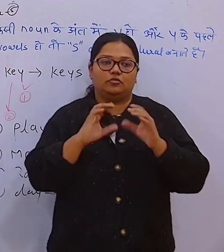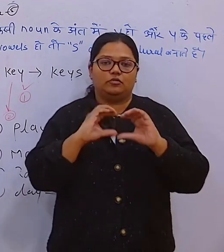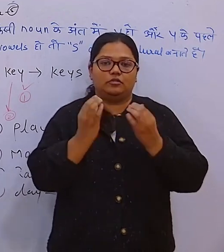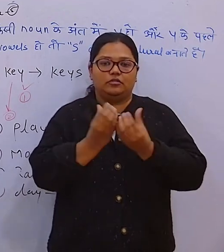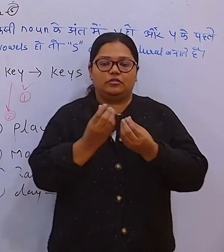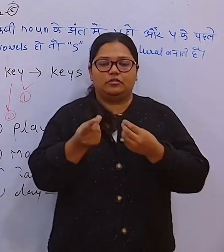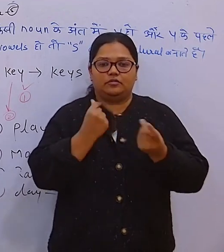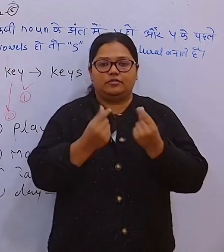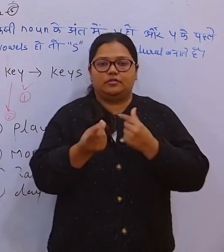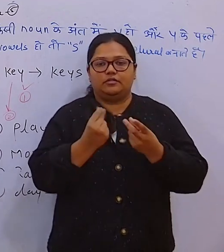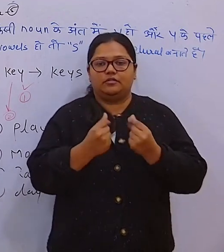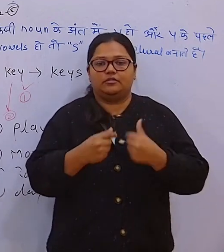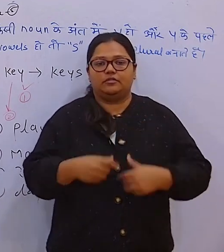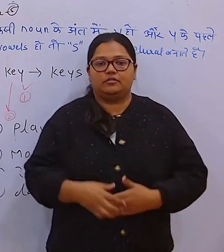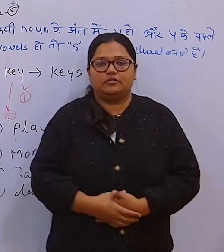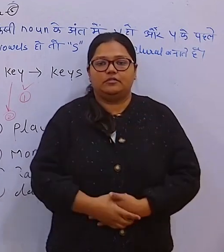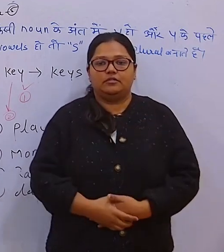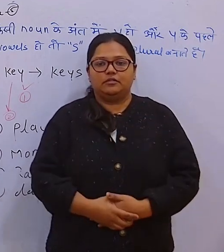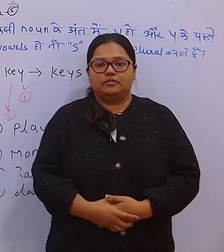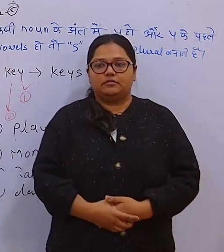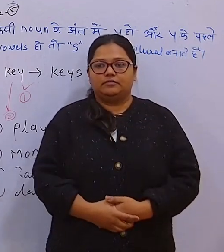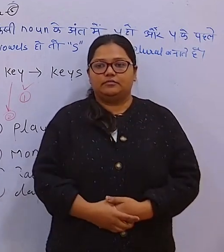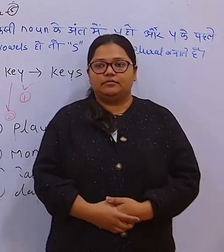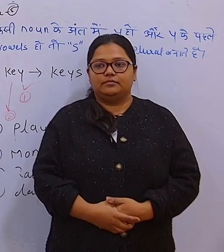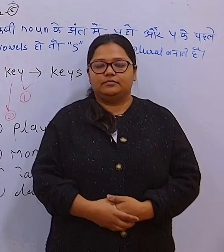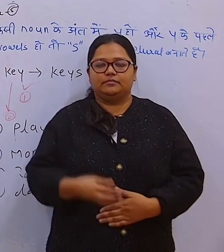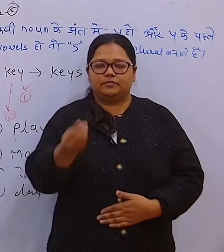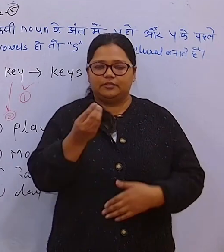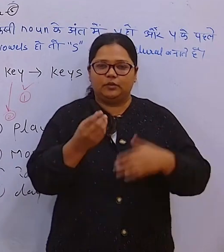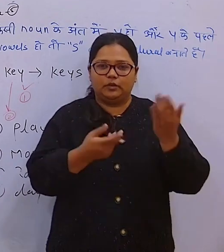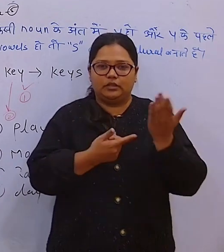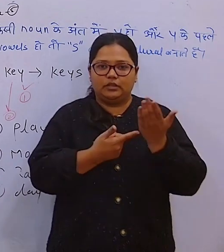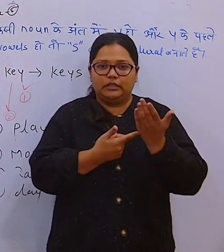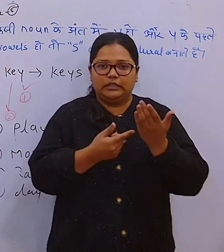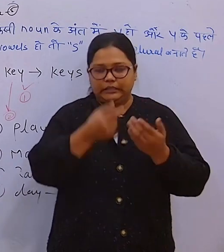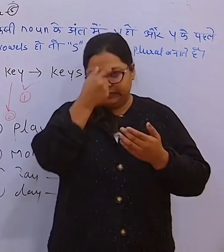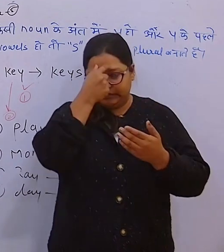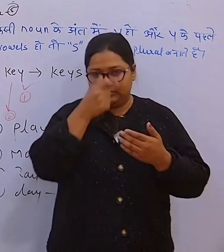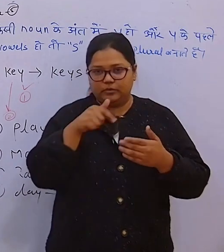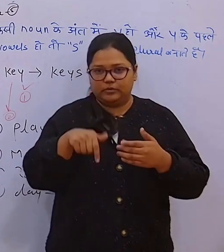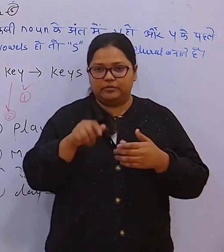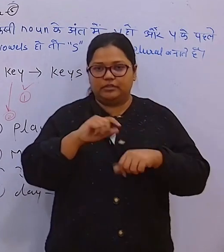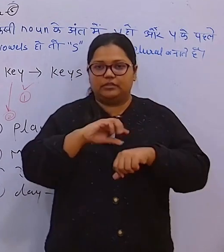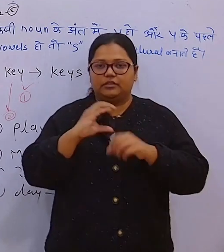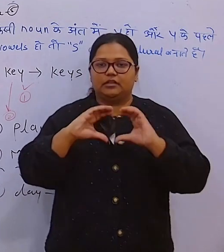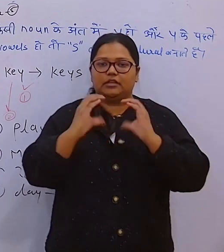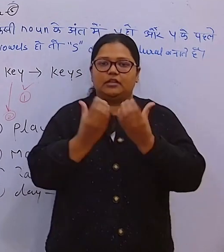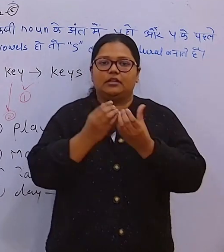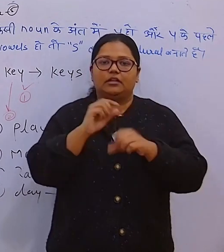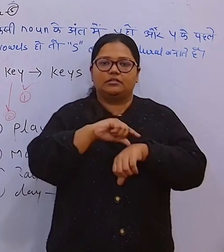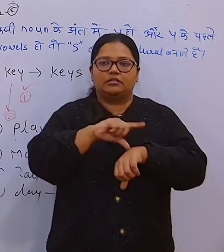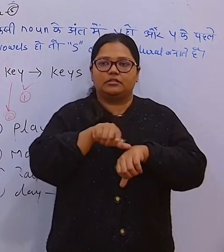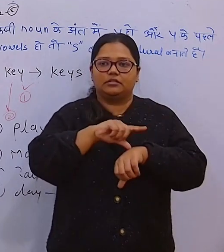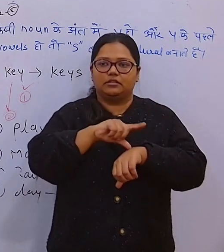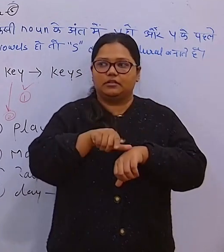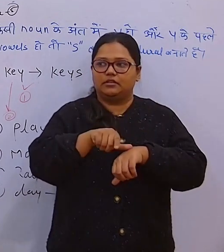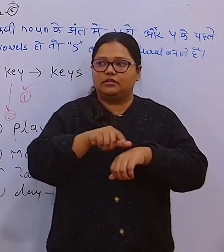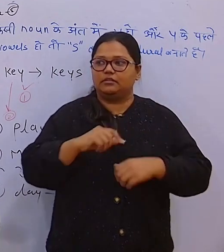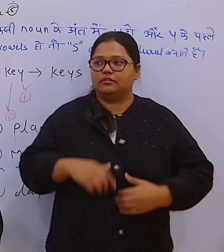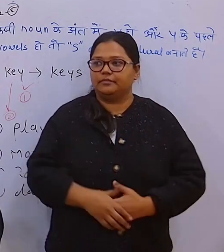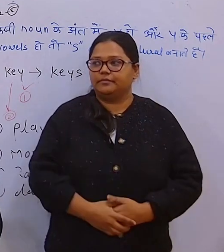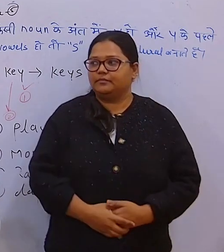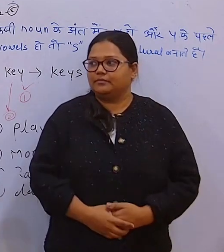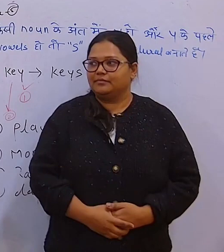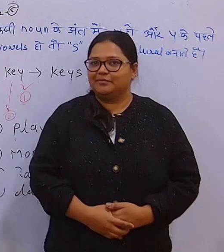वैसे ही थोड़ा सा लेट हो गया है, थोड़ा टेक्निकल इशू की वजह से। जल्दी आ जाइए आप लोग सभी। कहाँ गए? मैंने ज्यादा तारीफ कर दी